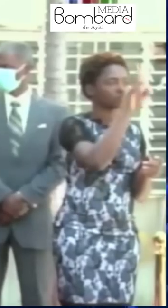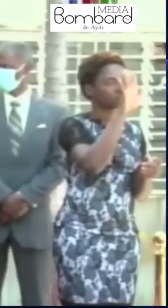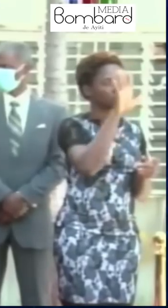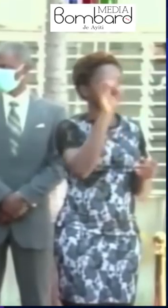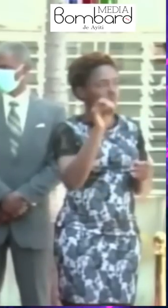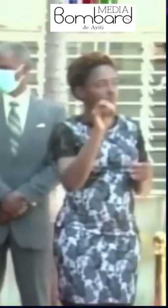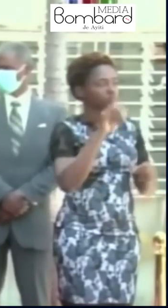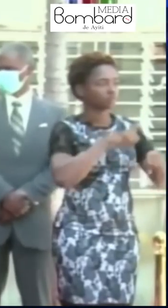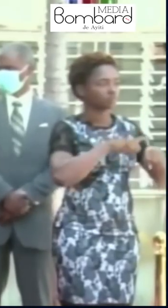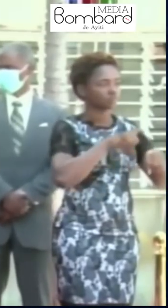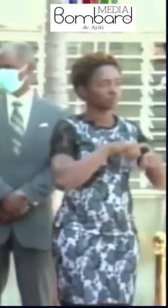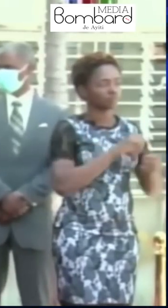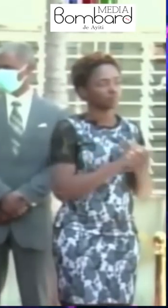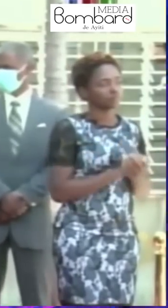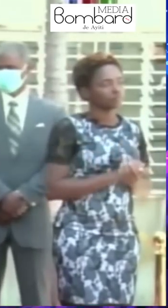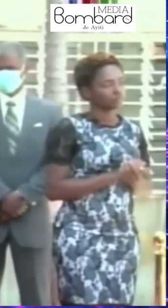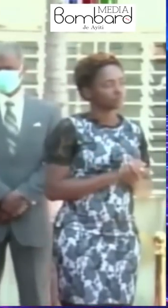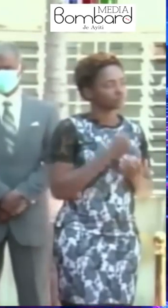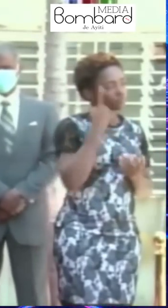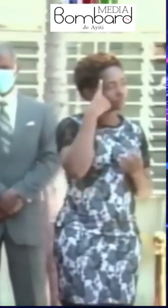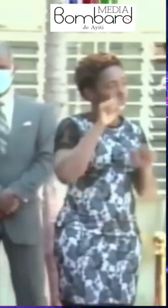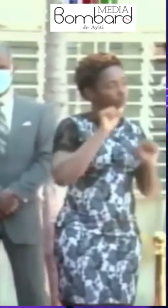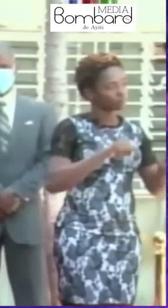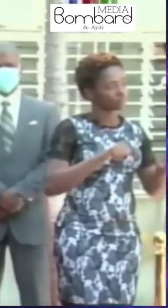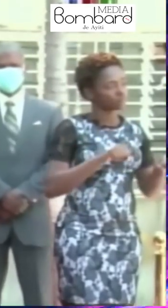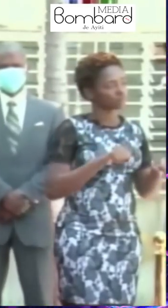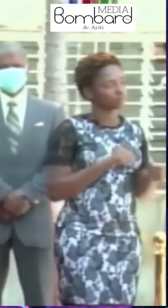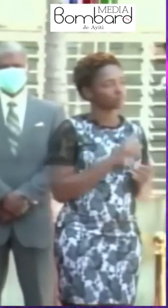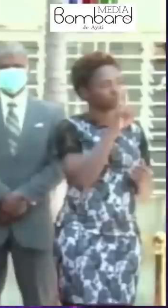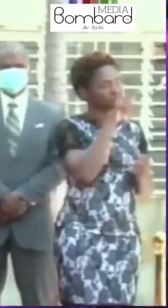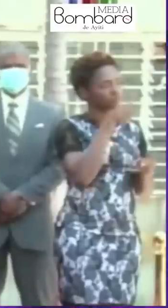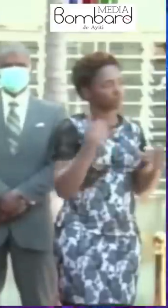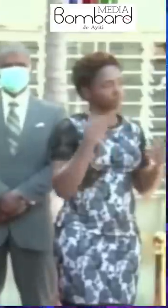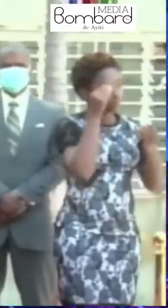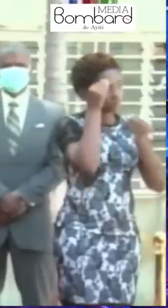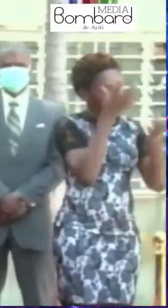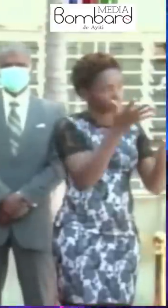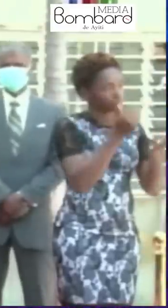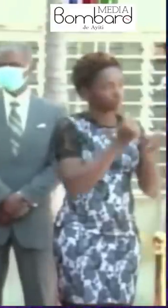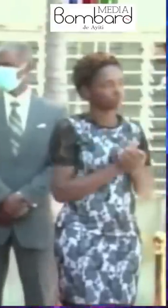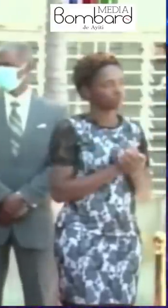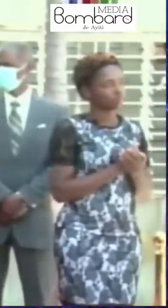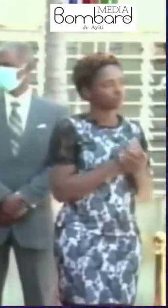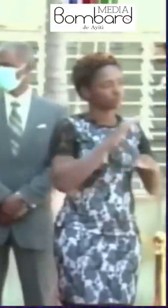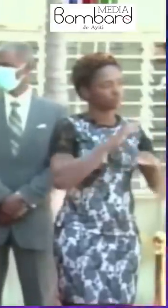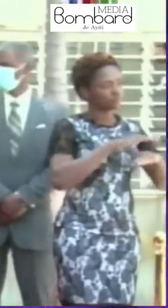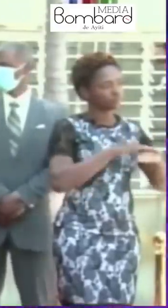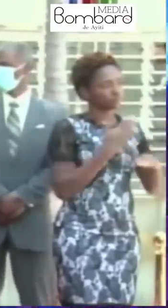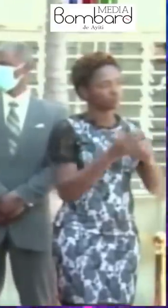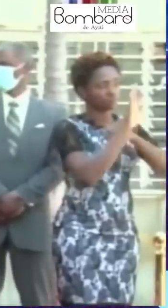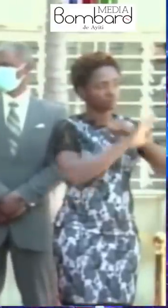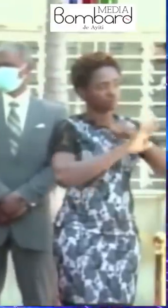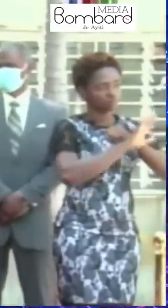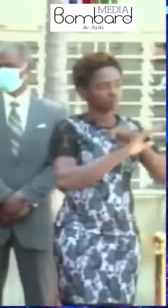appels heure. C'est-à-dire c'est pour permettre que tout le monde qui a des informations sur les affaires de